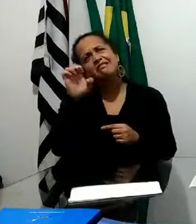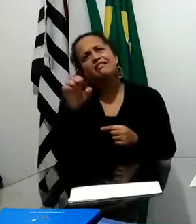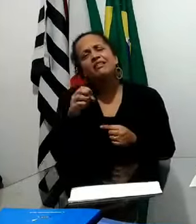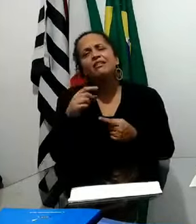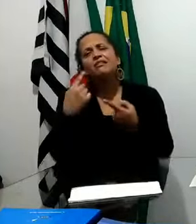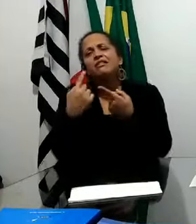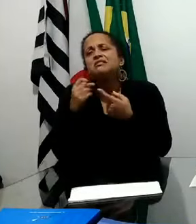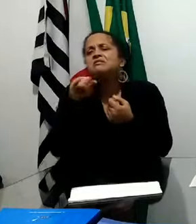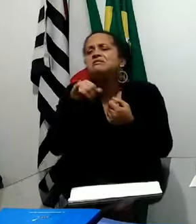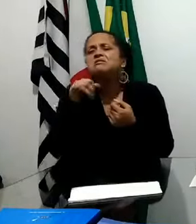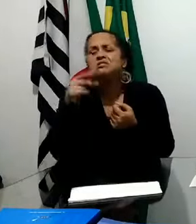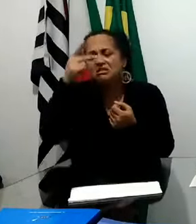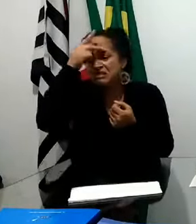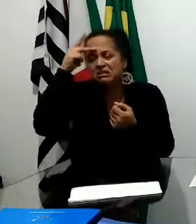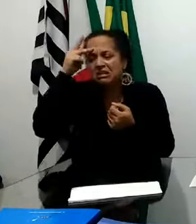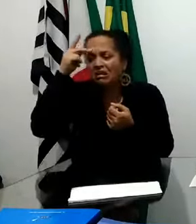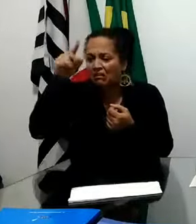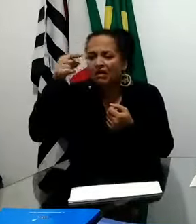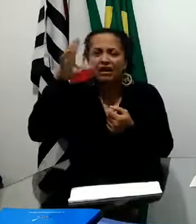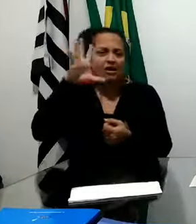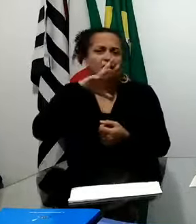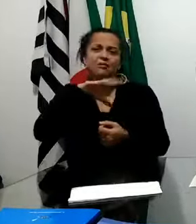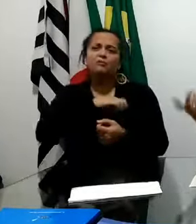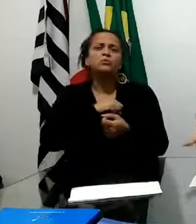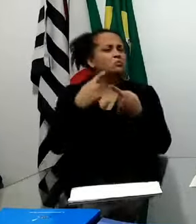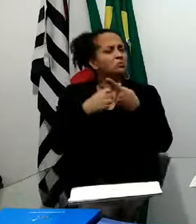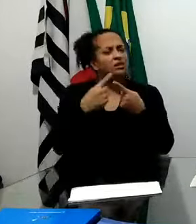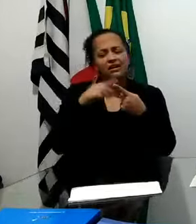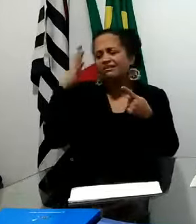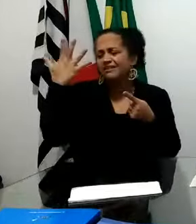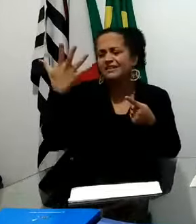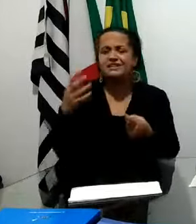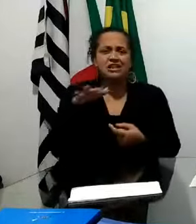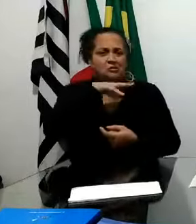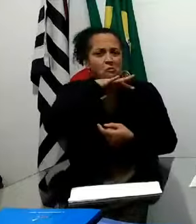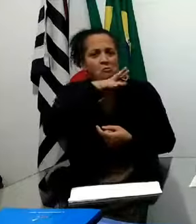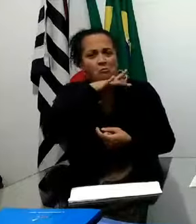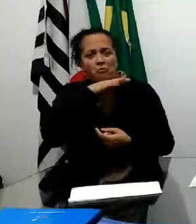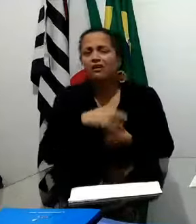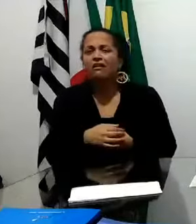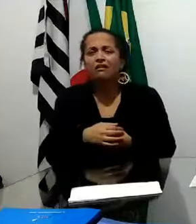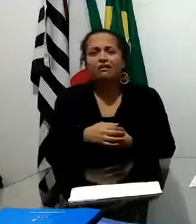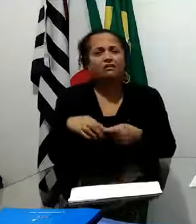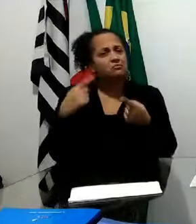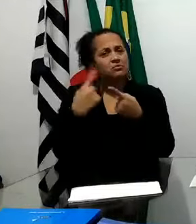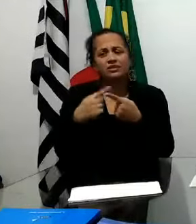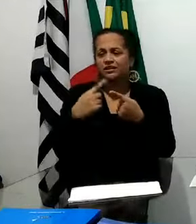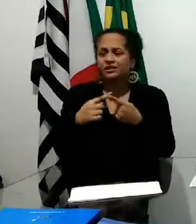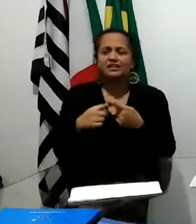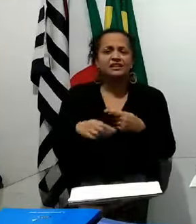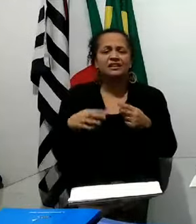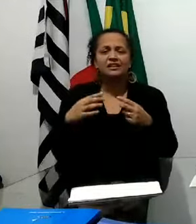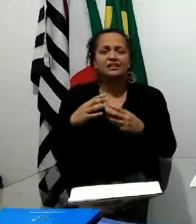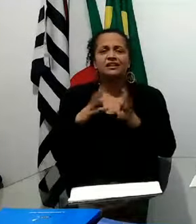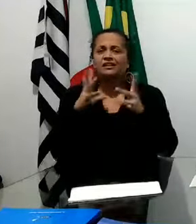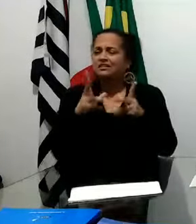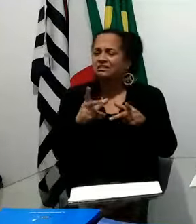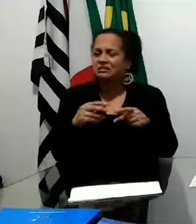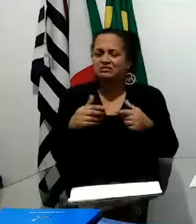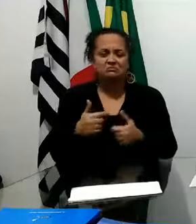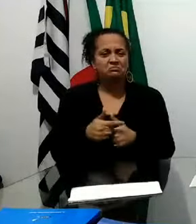ruins? Por que é tanta tragédia, A Bíblia é bem clara, Deus deu ao homem a